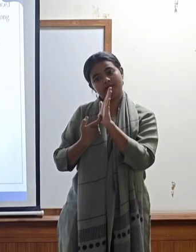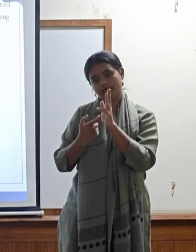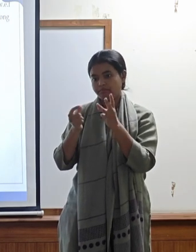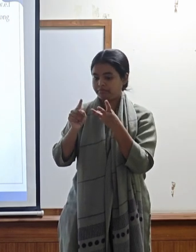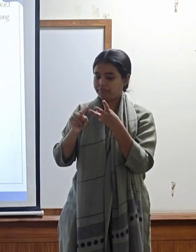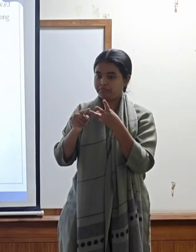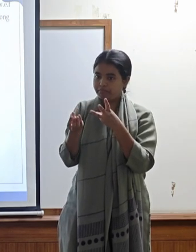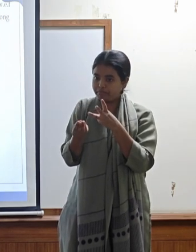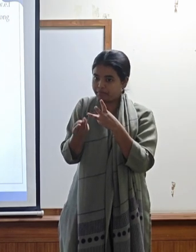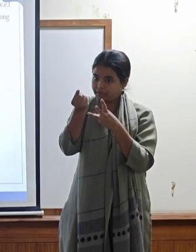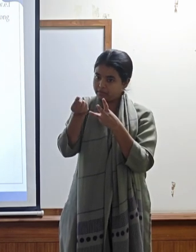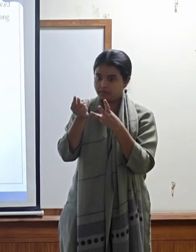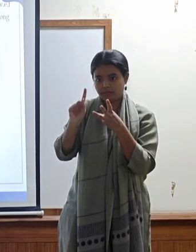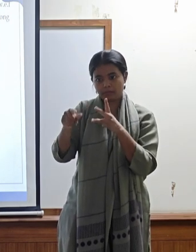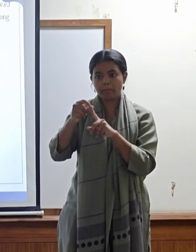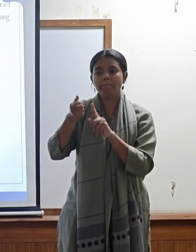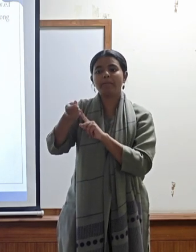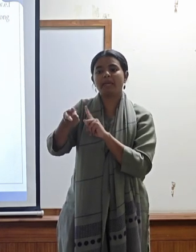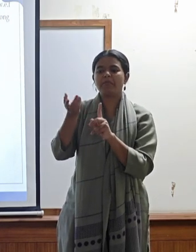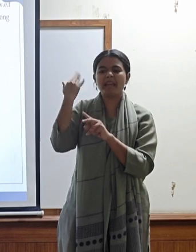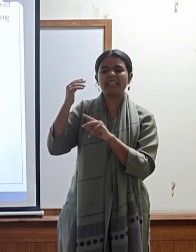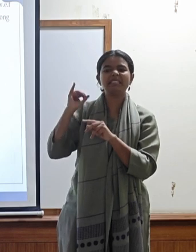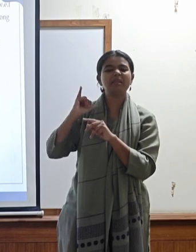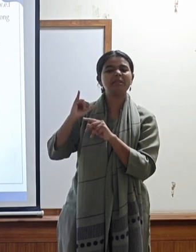है वो इंक्रीज हो.